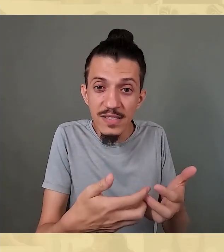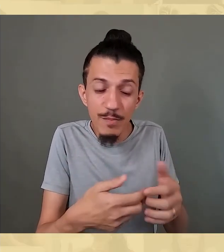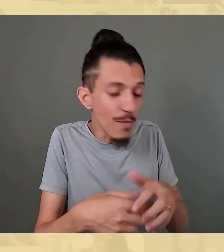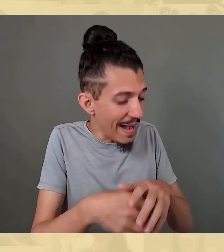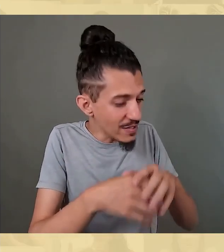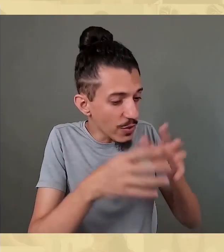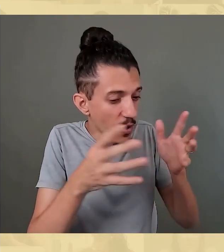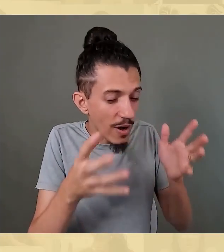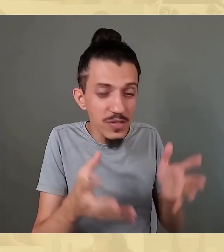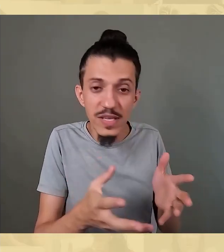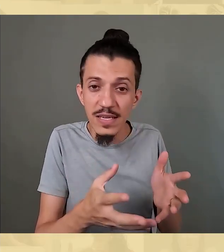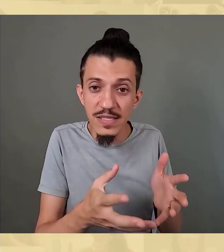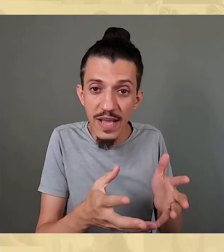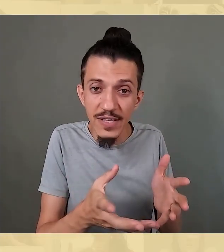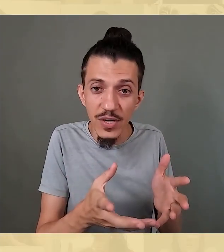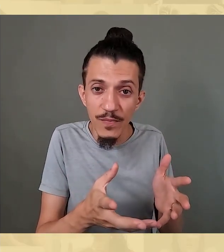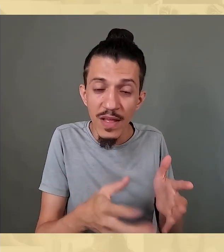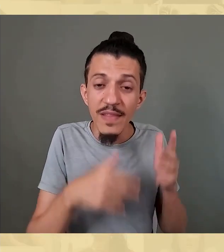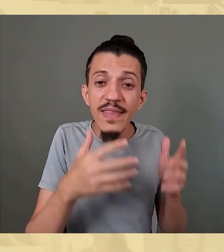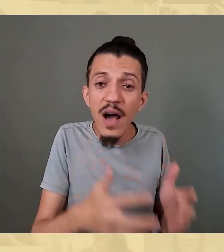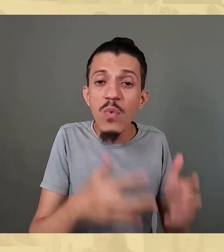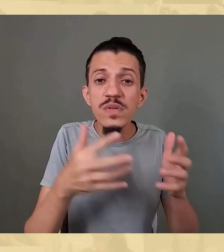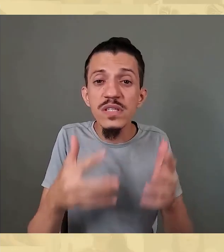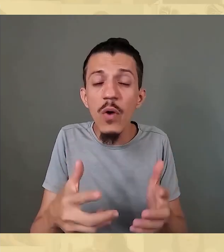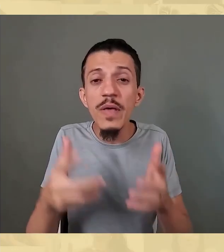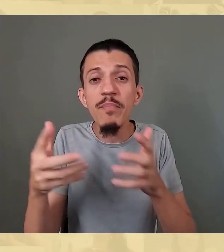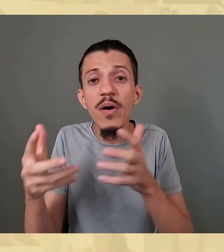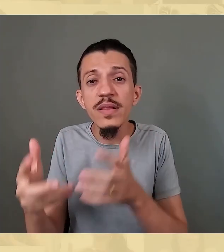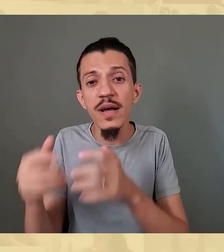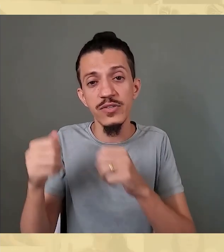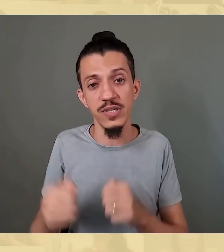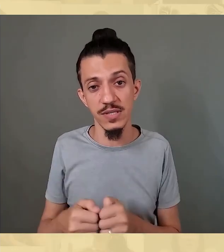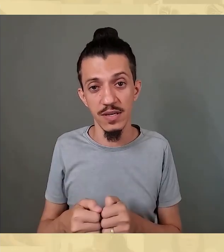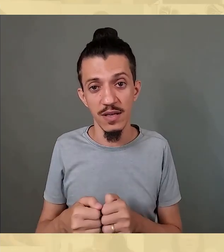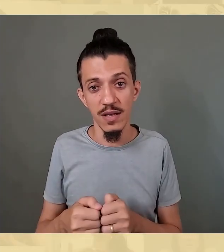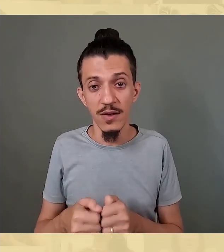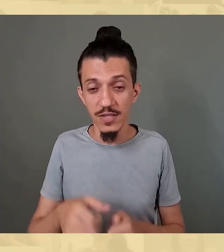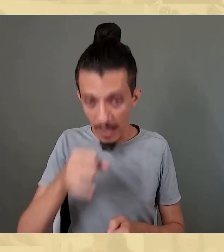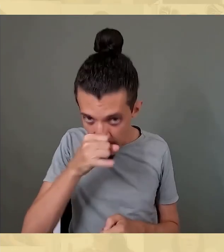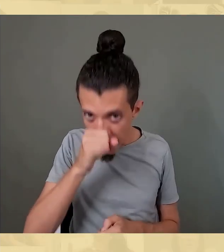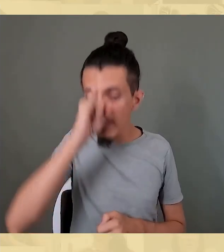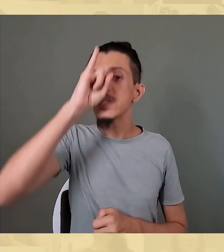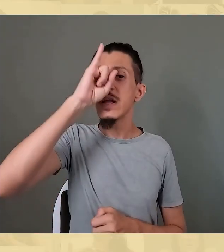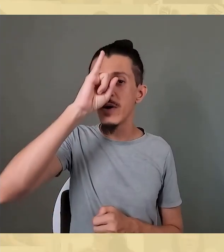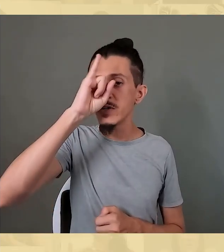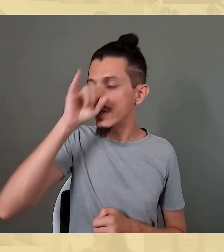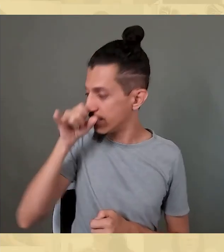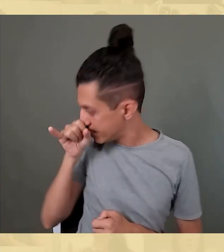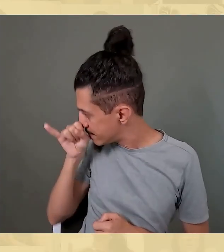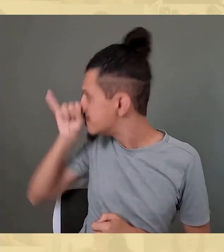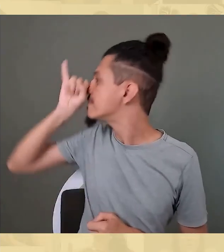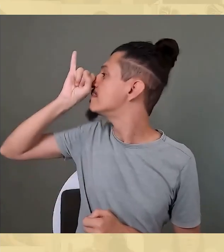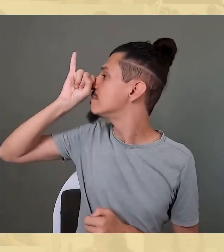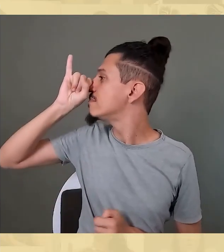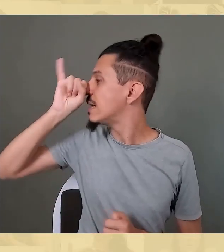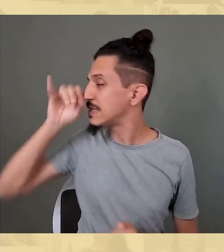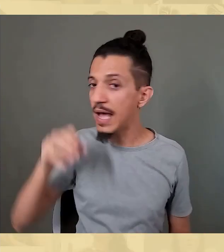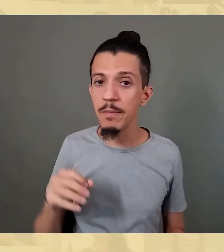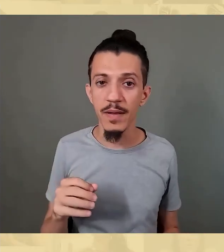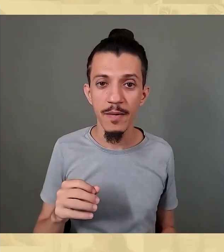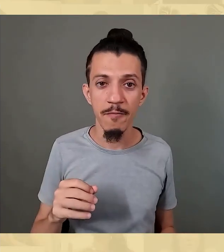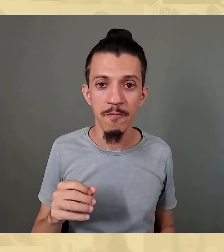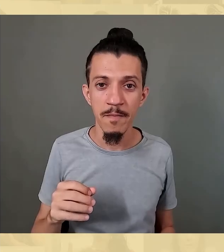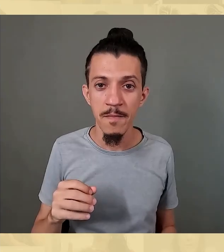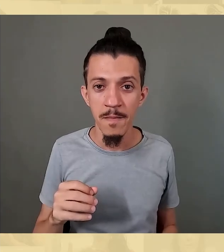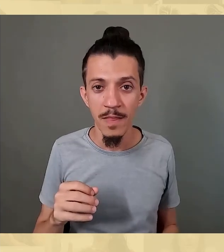sinais que, por mais curiosos que eles sejam, não são importantes? Sinal de rinoceronte,